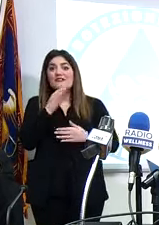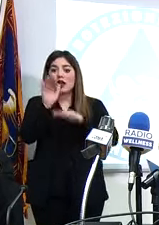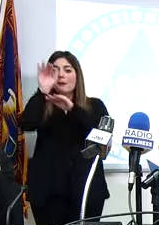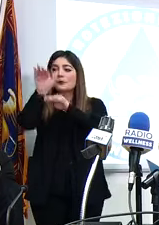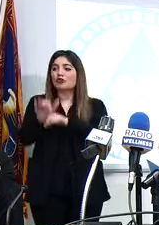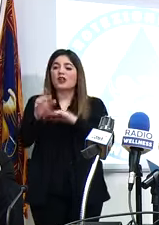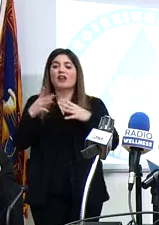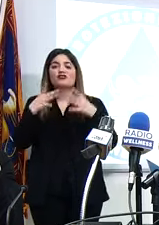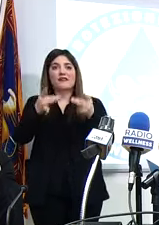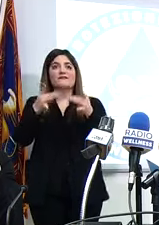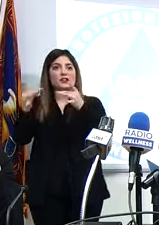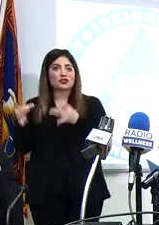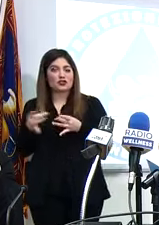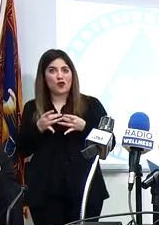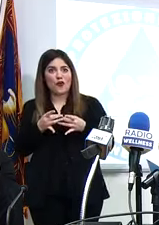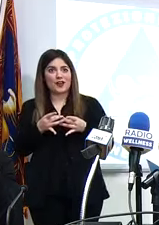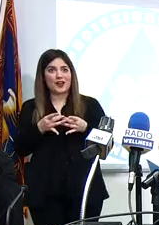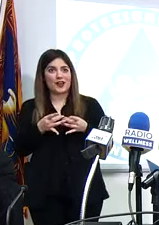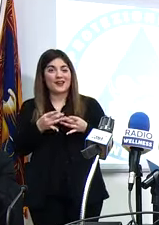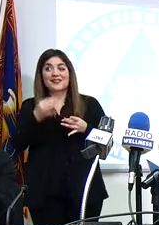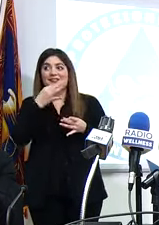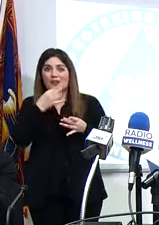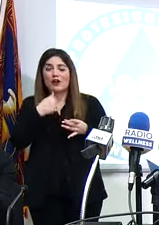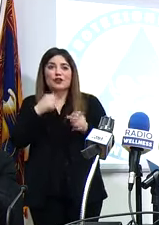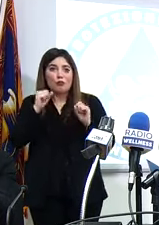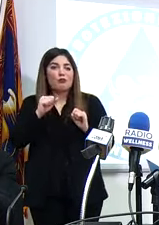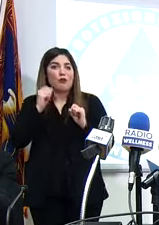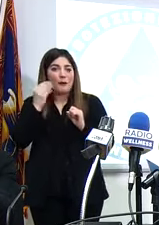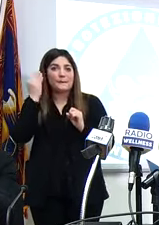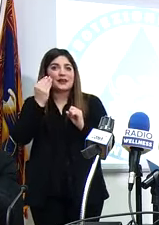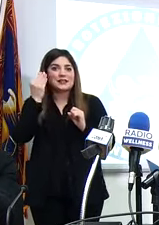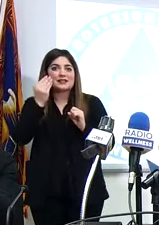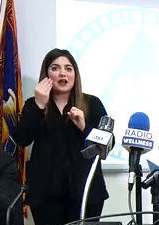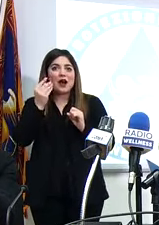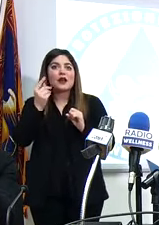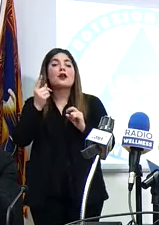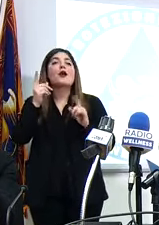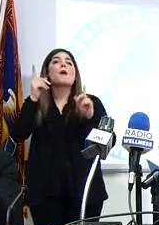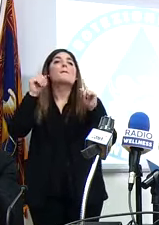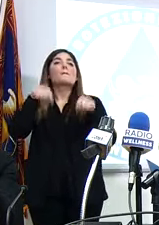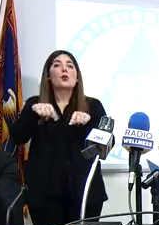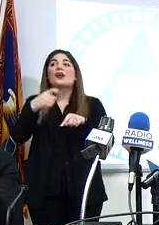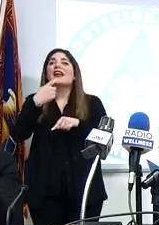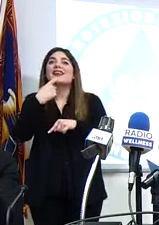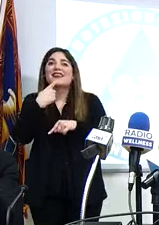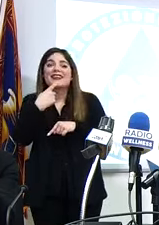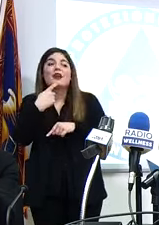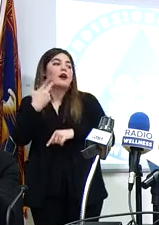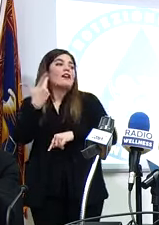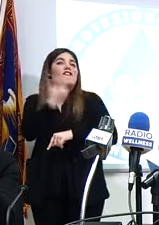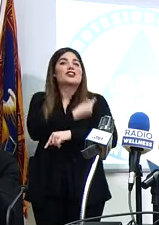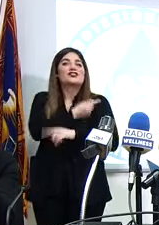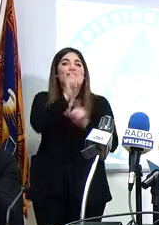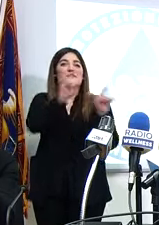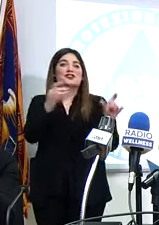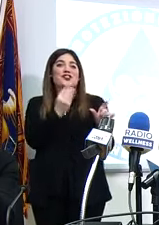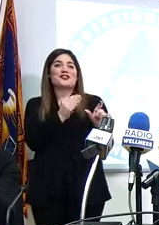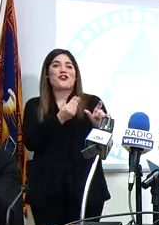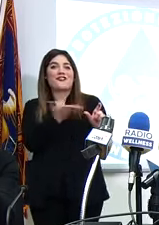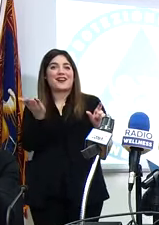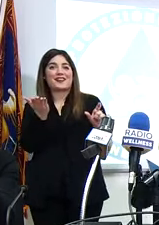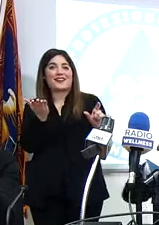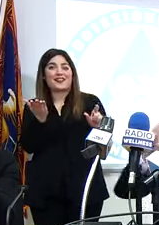che se proteggo dall'infezione posso pensare di darla anche ai super diffusori o ai giovani. Ecco, si è visto